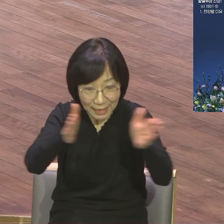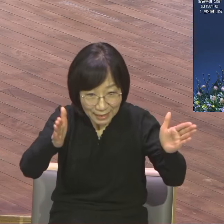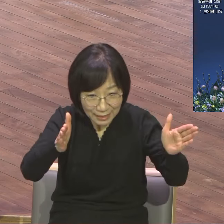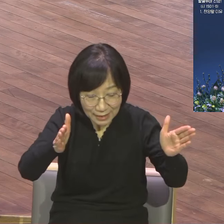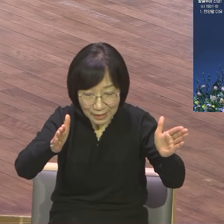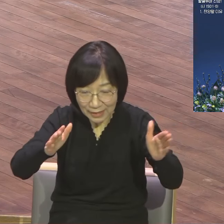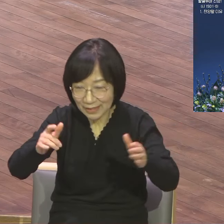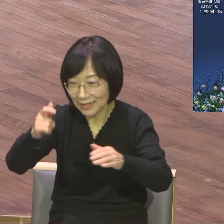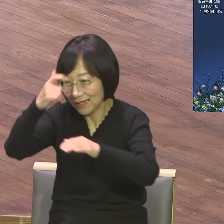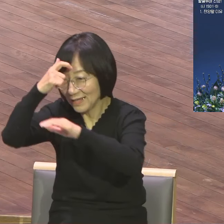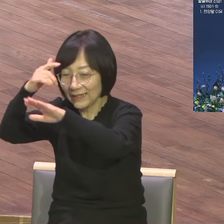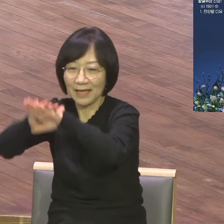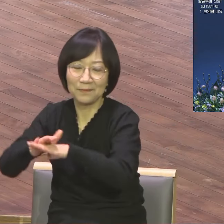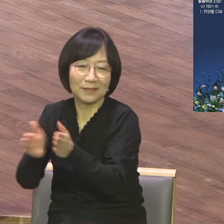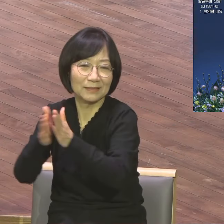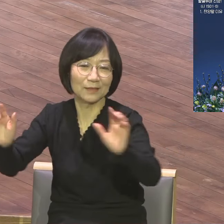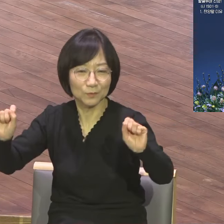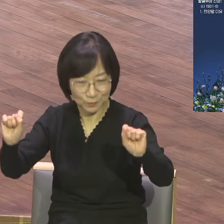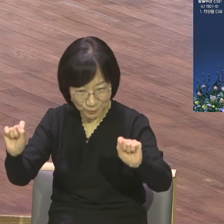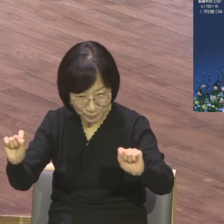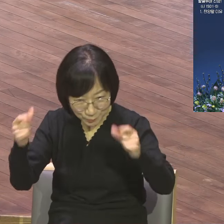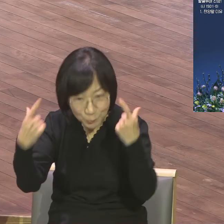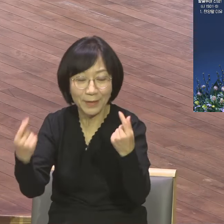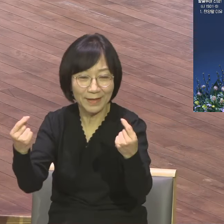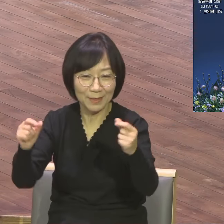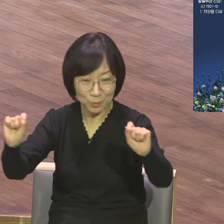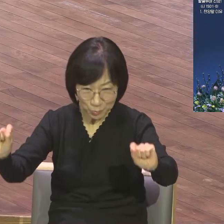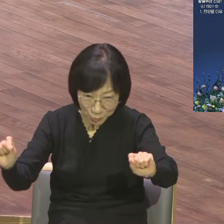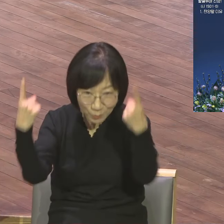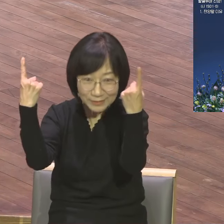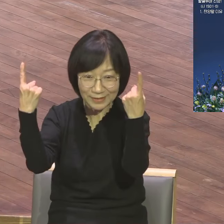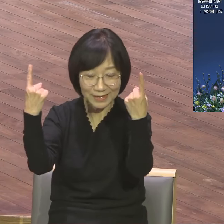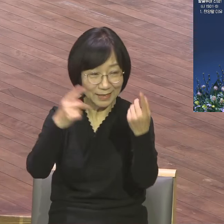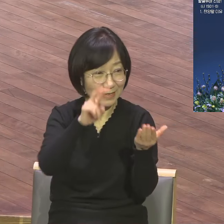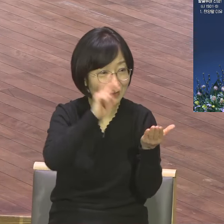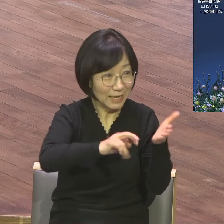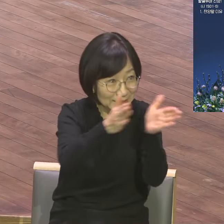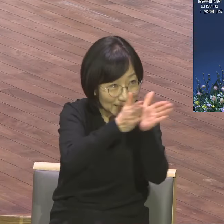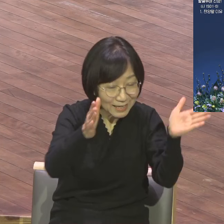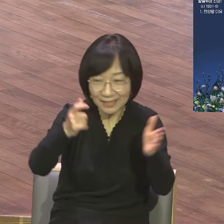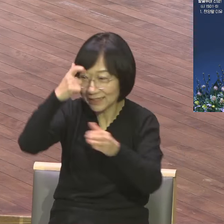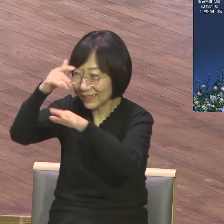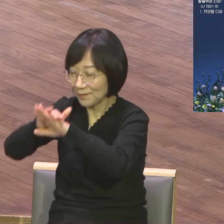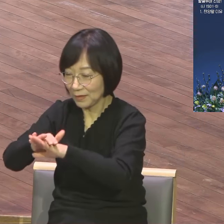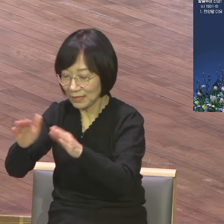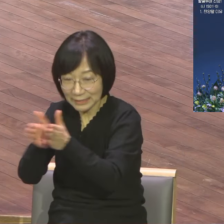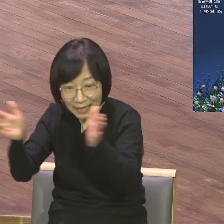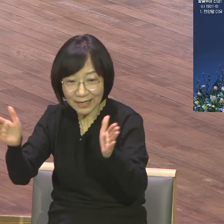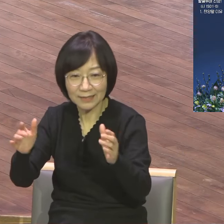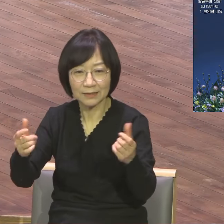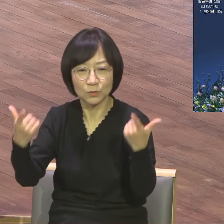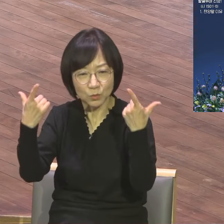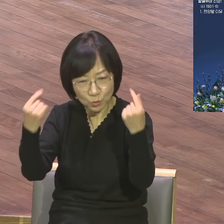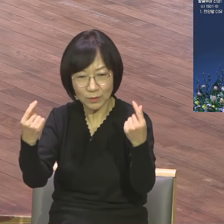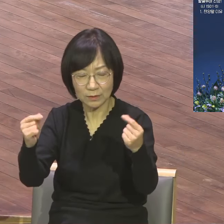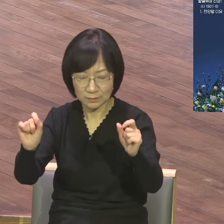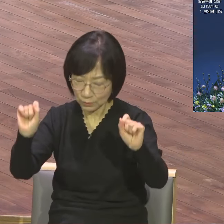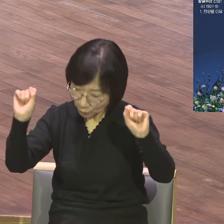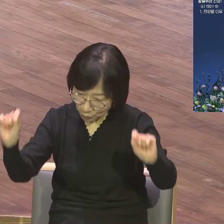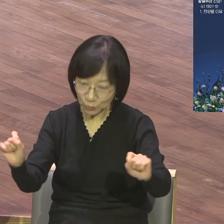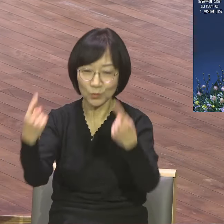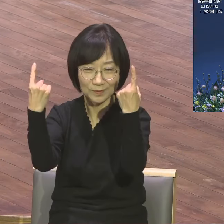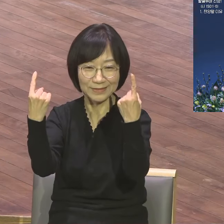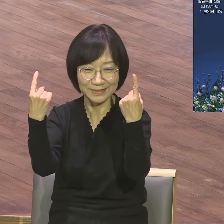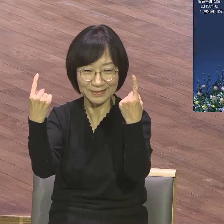바랍니다. 준비라는 찬양이 어디 있어요? 다 찬양은 하나님께 올려드리는 전부 다 살아있는 기도인데 여러분